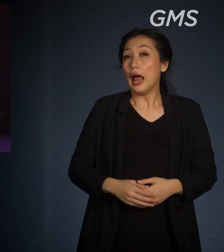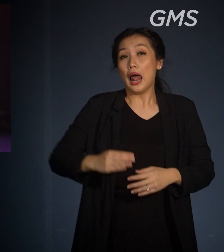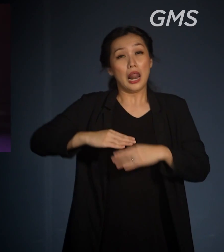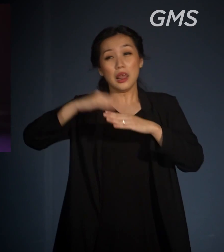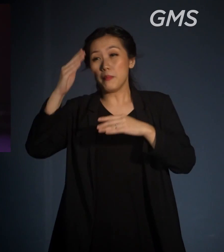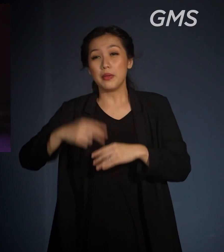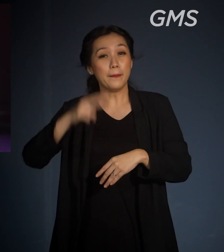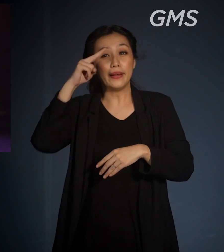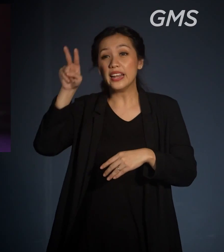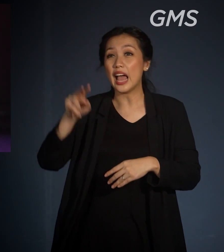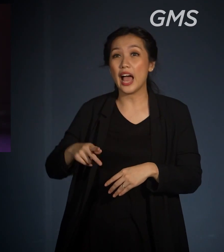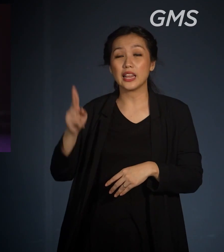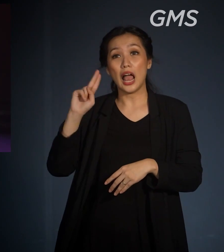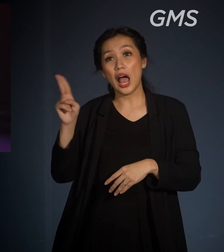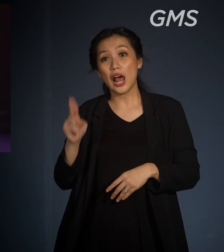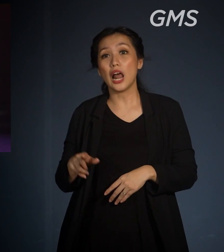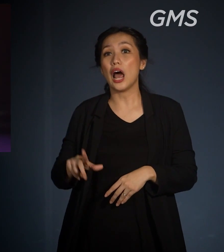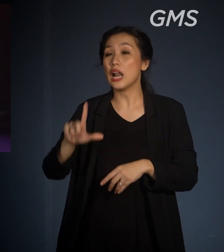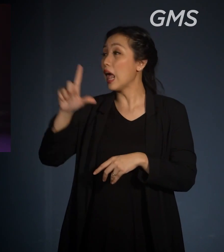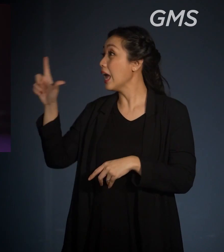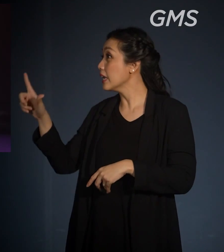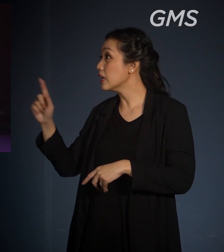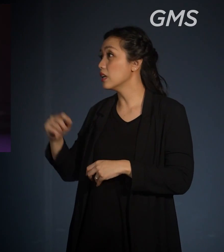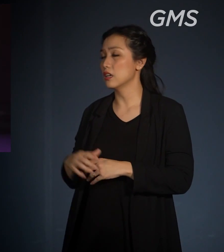lain. Dan kita itu mengecilkan